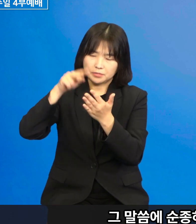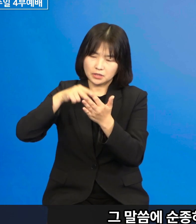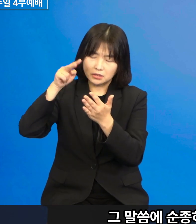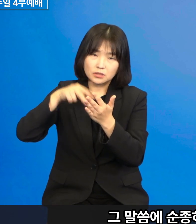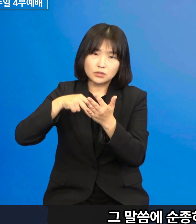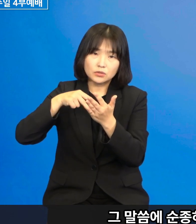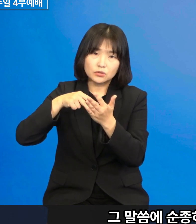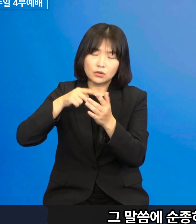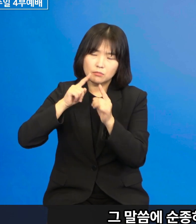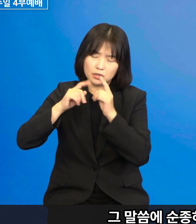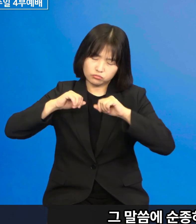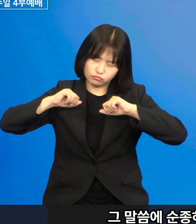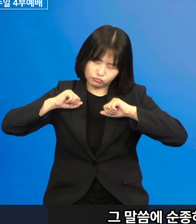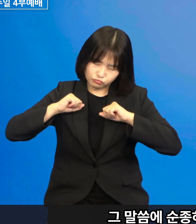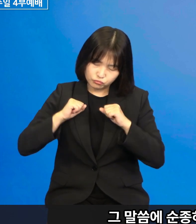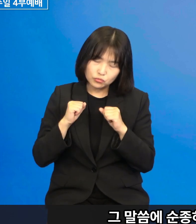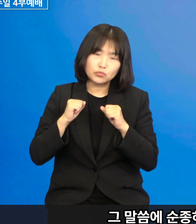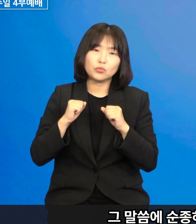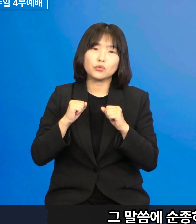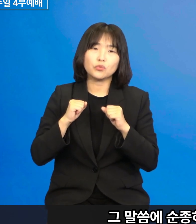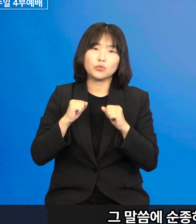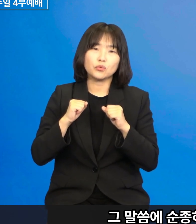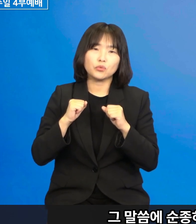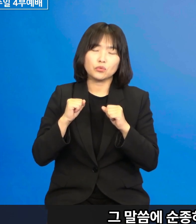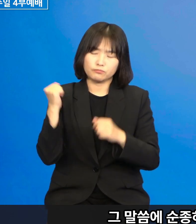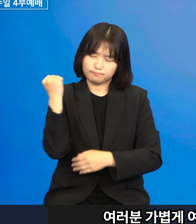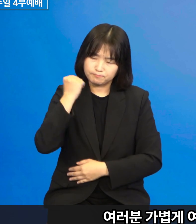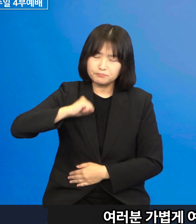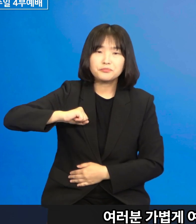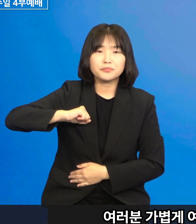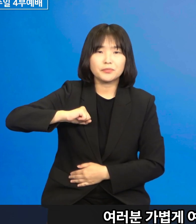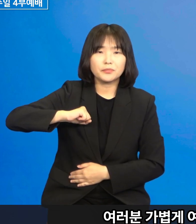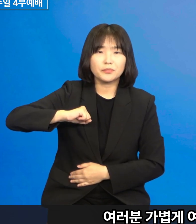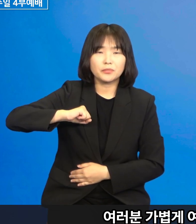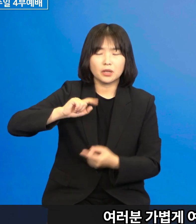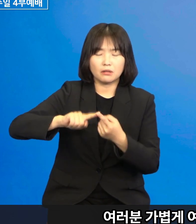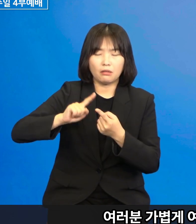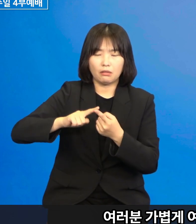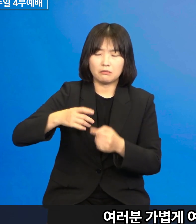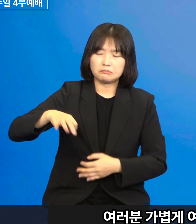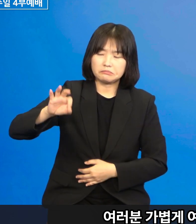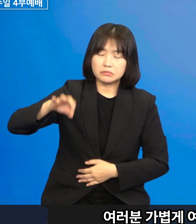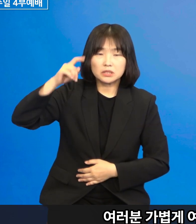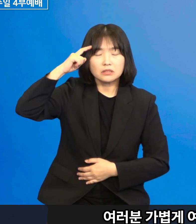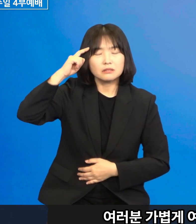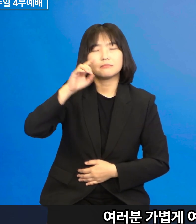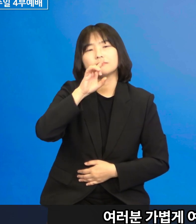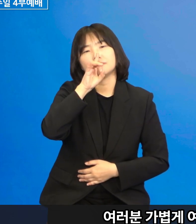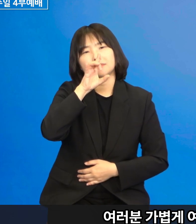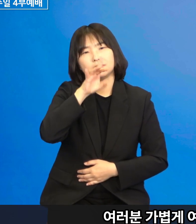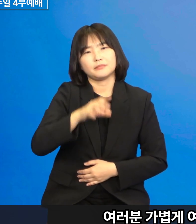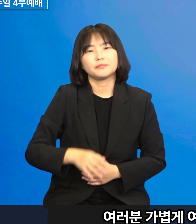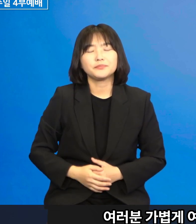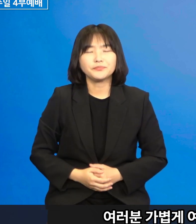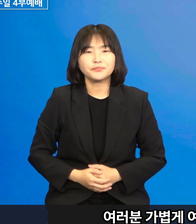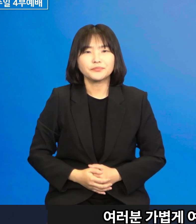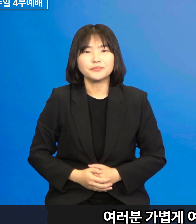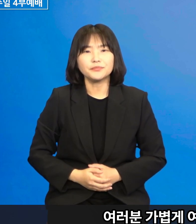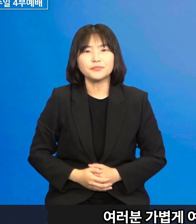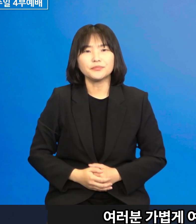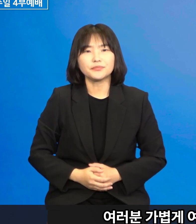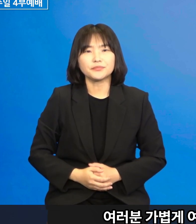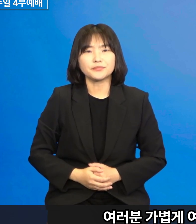그 말씀에 순종하고 순종하지 않는 거, 여러분 가볍게 여기면 안 된다는 겁니다.